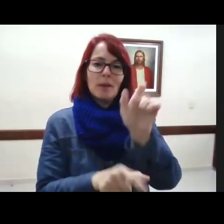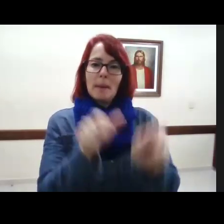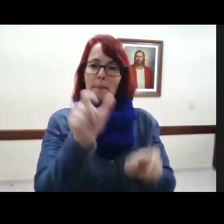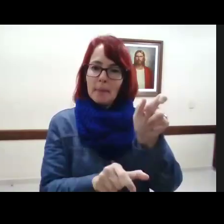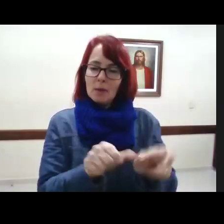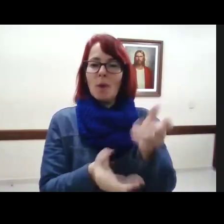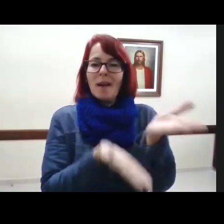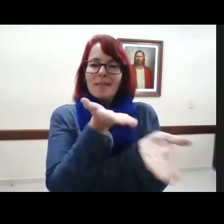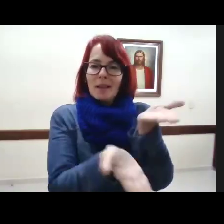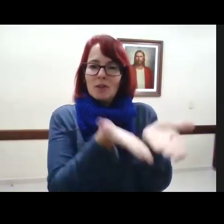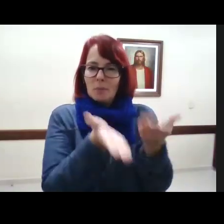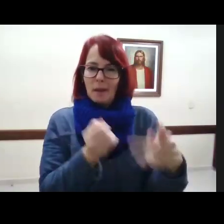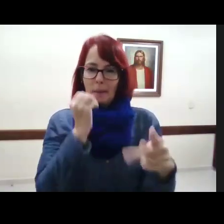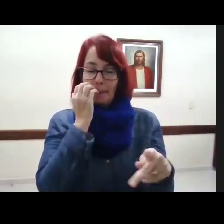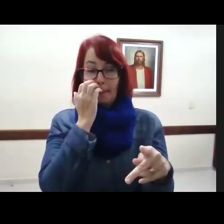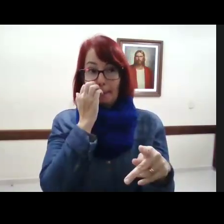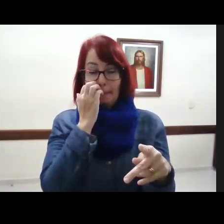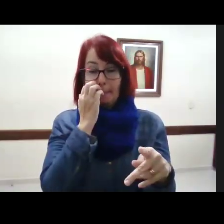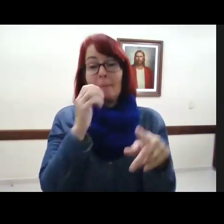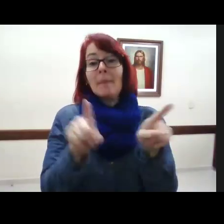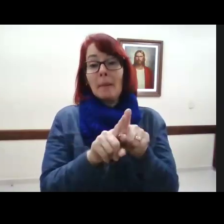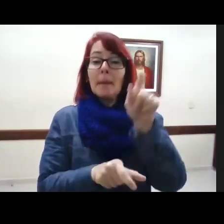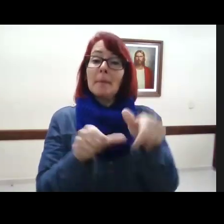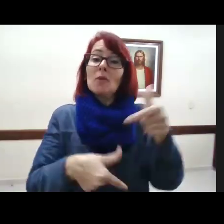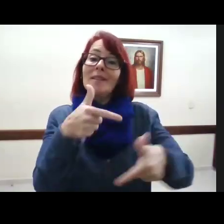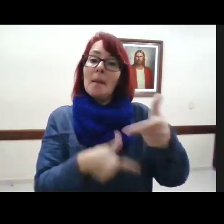são atendidas e que trabalham também nesse hospital.